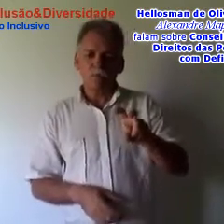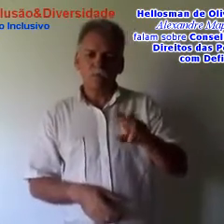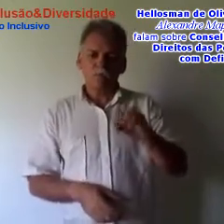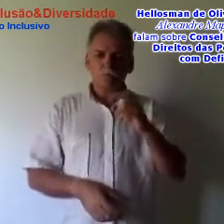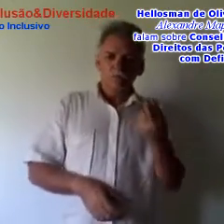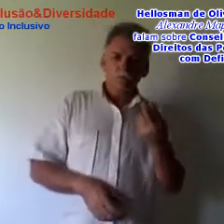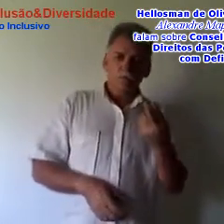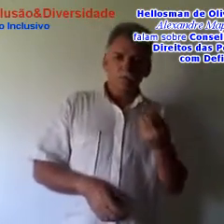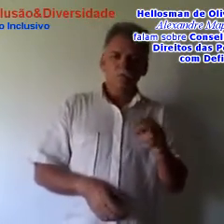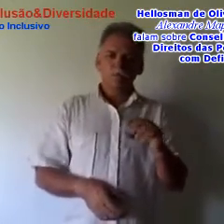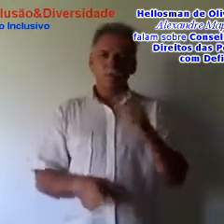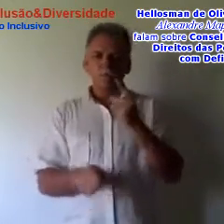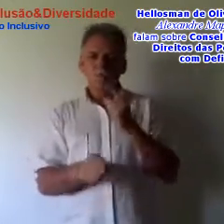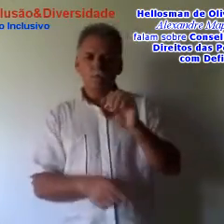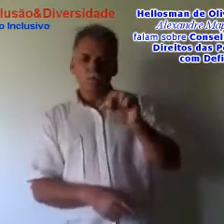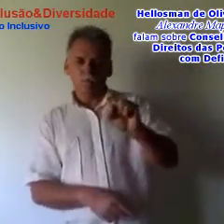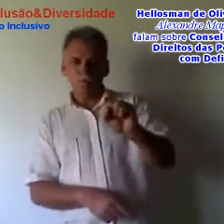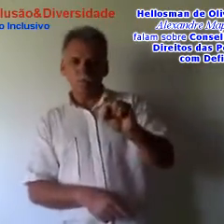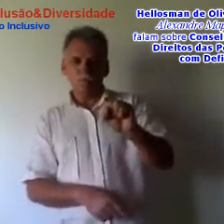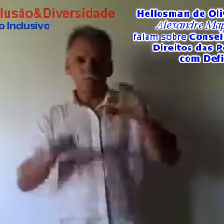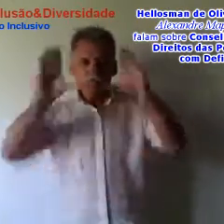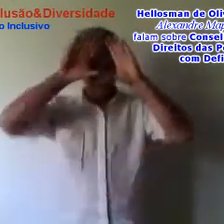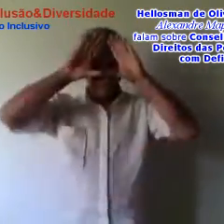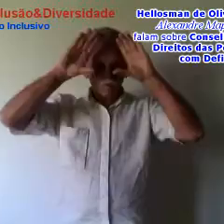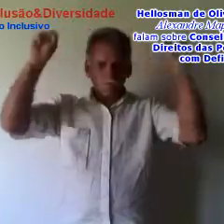2 ou 3 conselhos habilitados